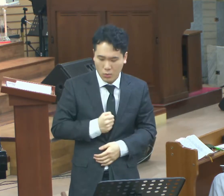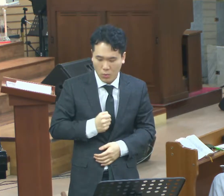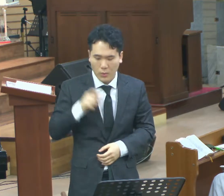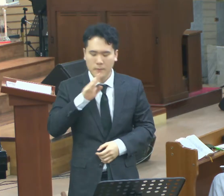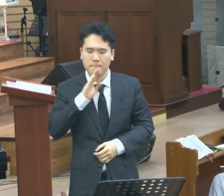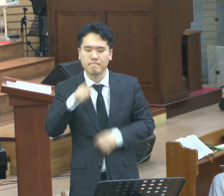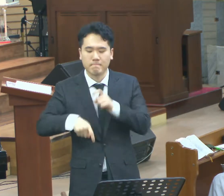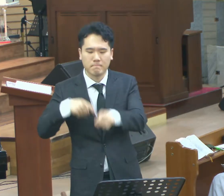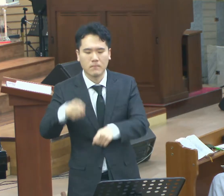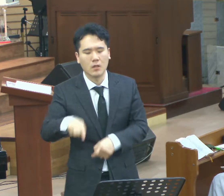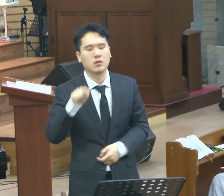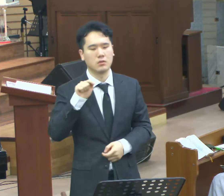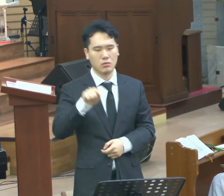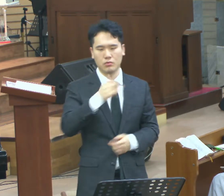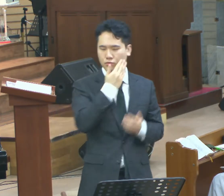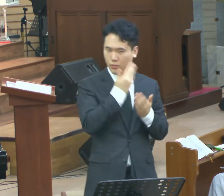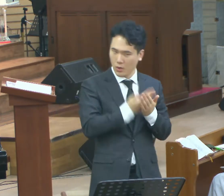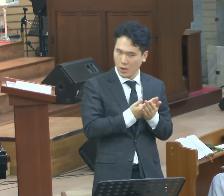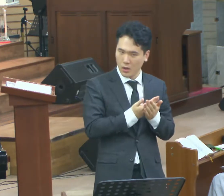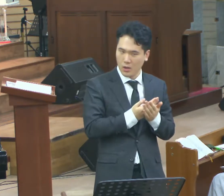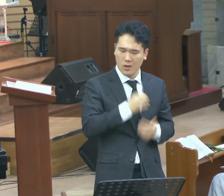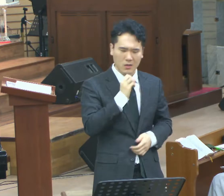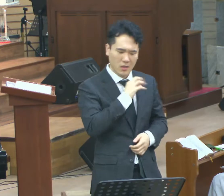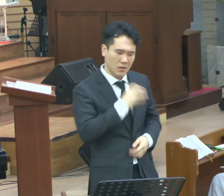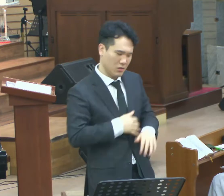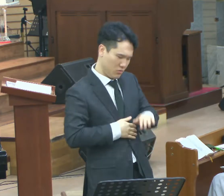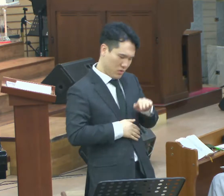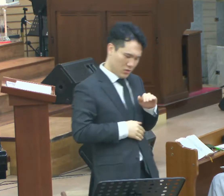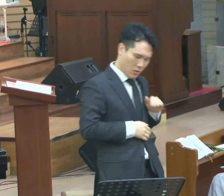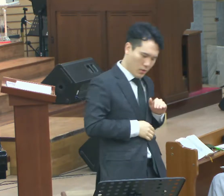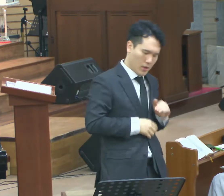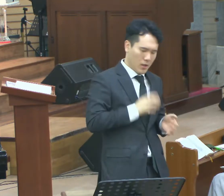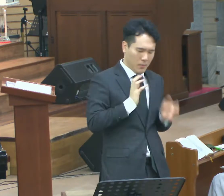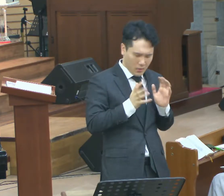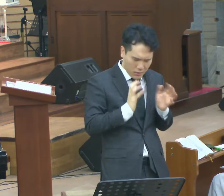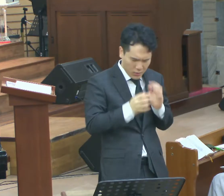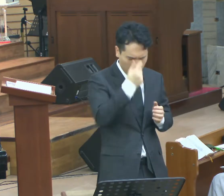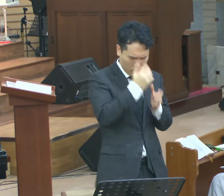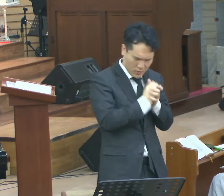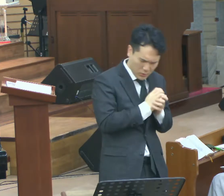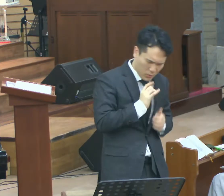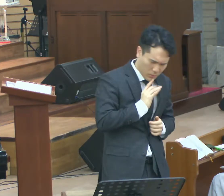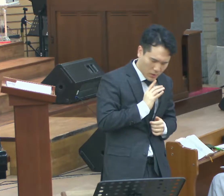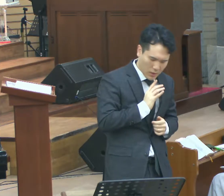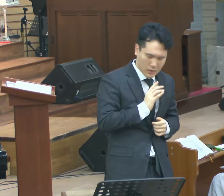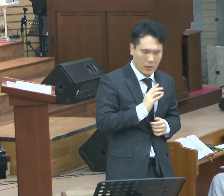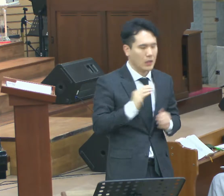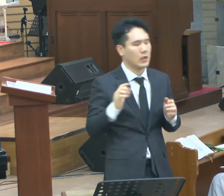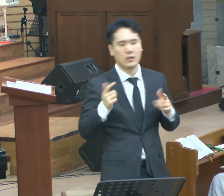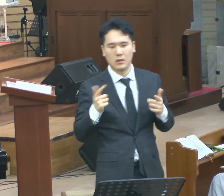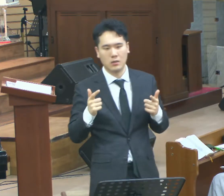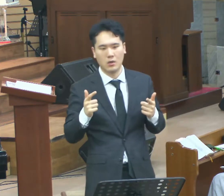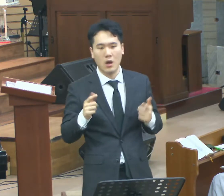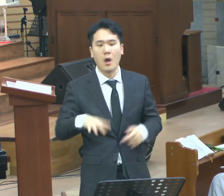교회는 믿음이 있는 자들이 반걸음 앞서가는 그것이 교회 공동체의 모습이다.